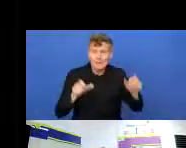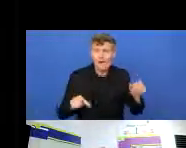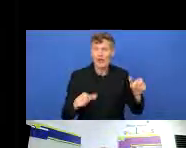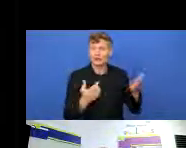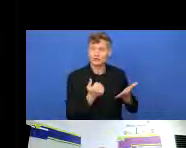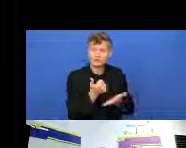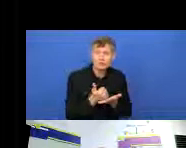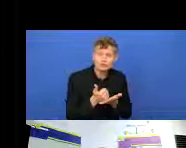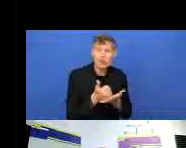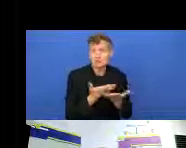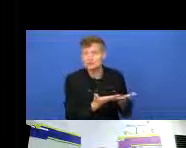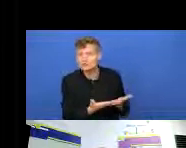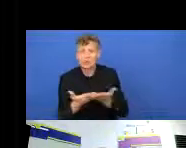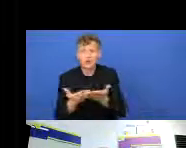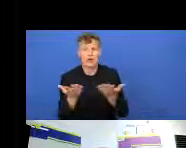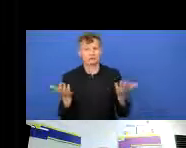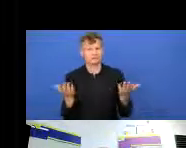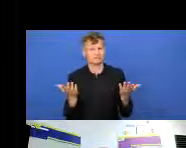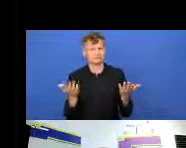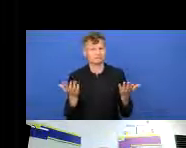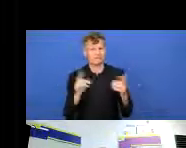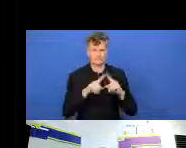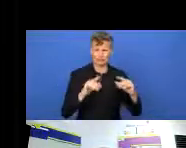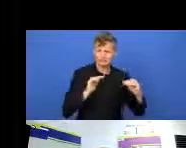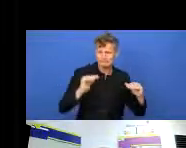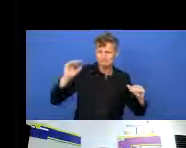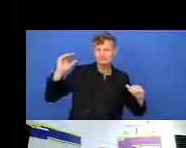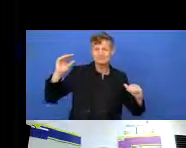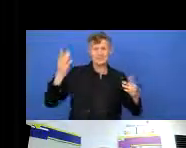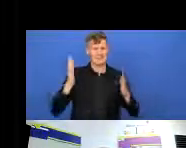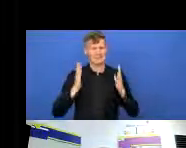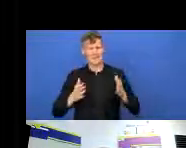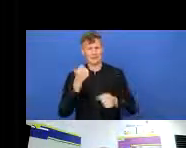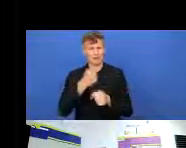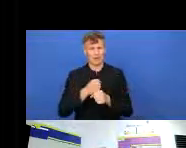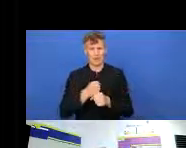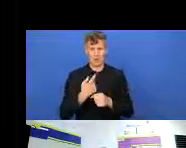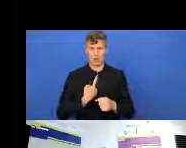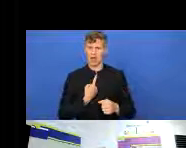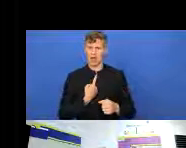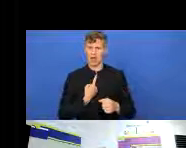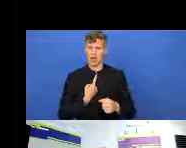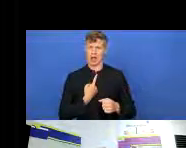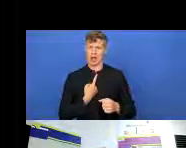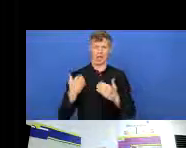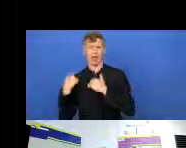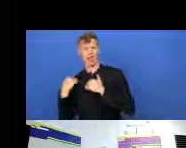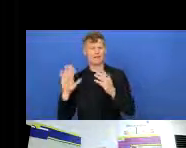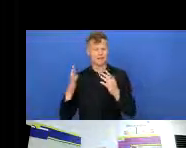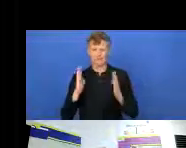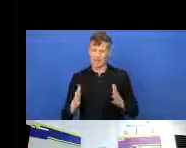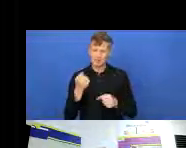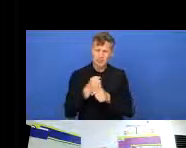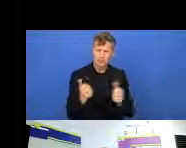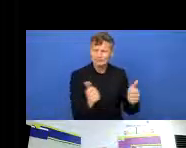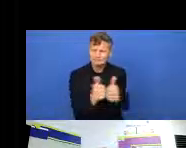faire sans adopter une approche centrée sur la famille. Les programmes utilisés, les activités proposées ou encore les moyens de